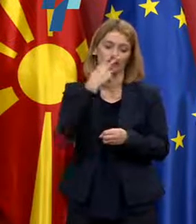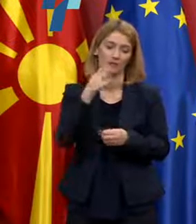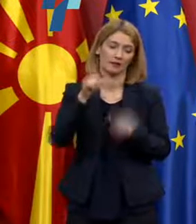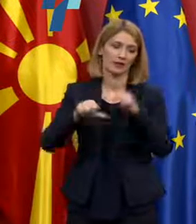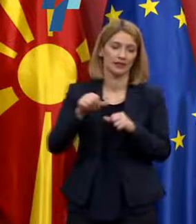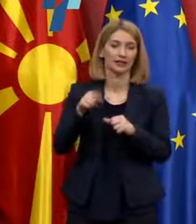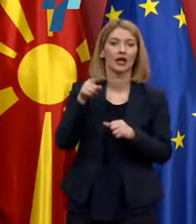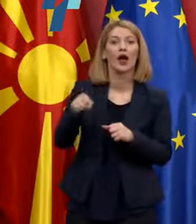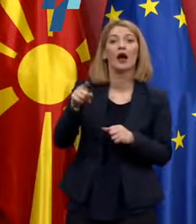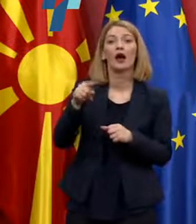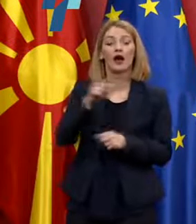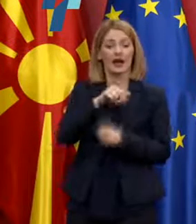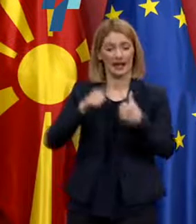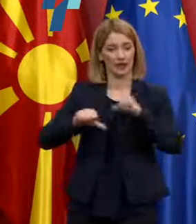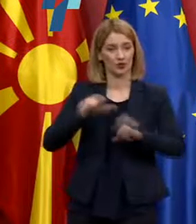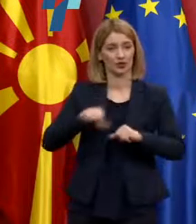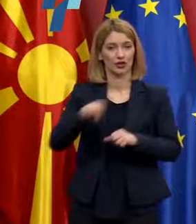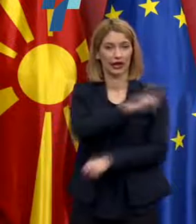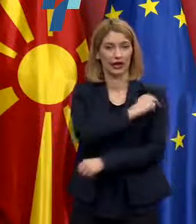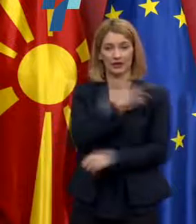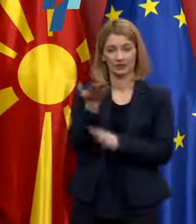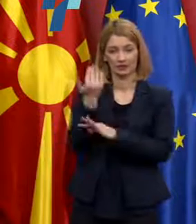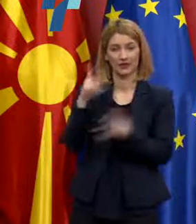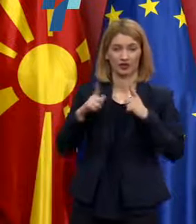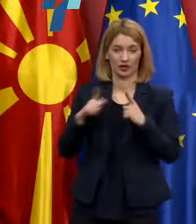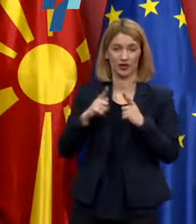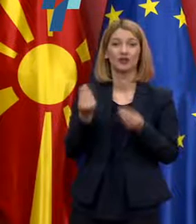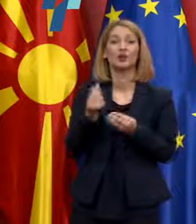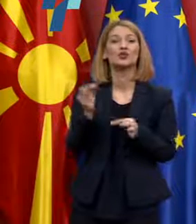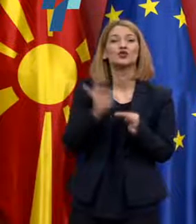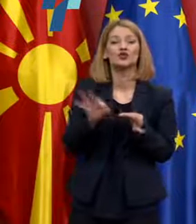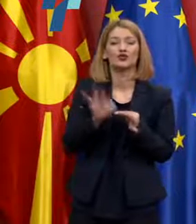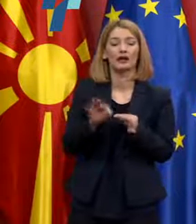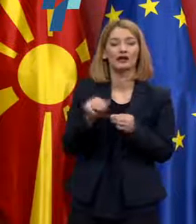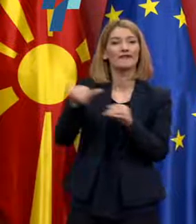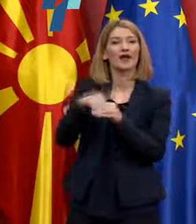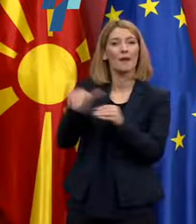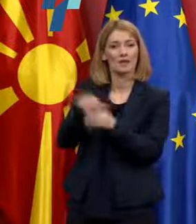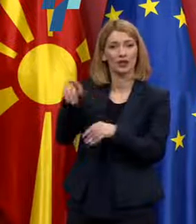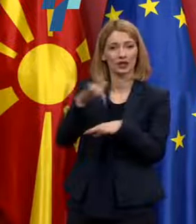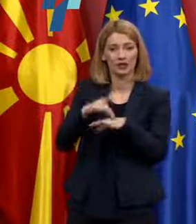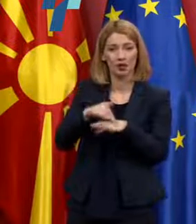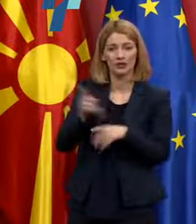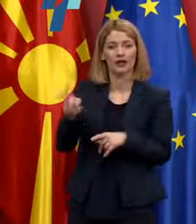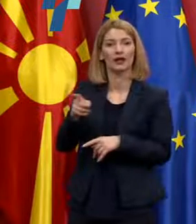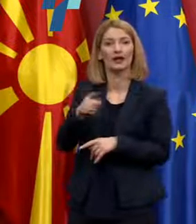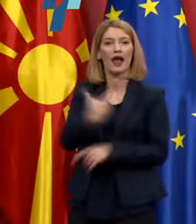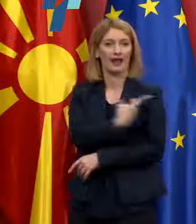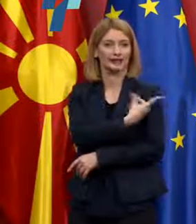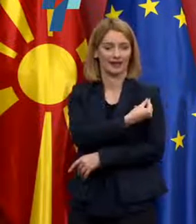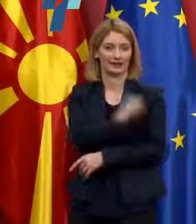Хирушките клиники, таму каде што се чекаше, пред се за осештени персоналот од клиниката за